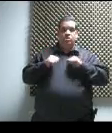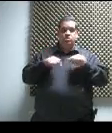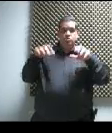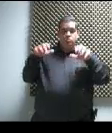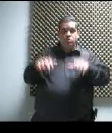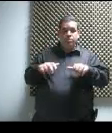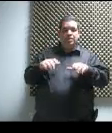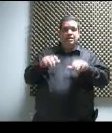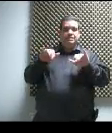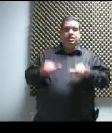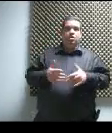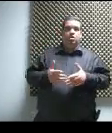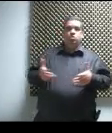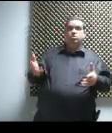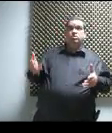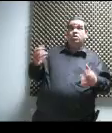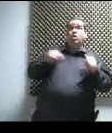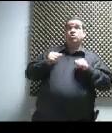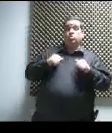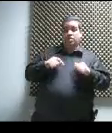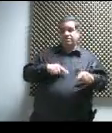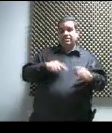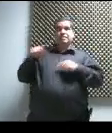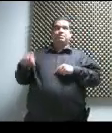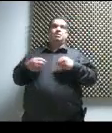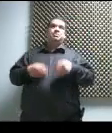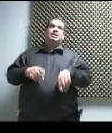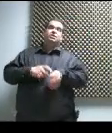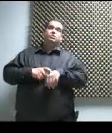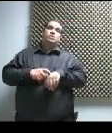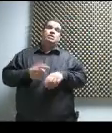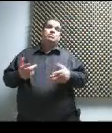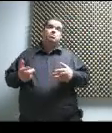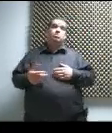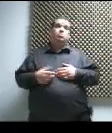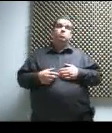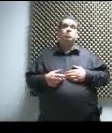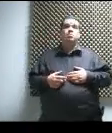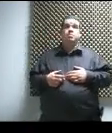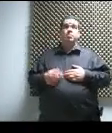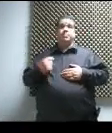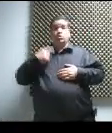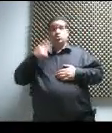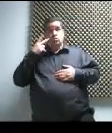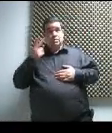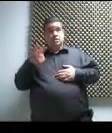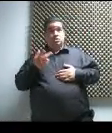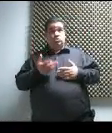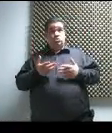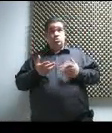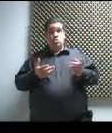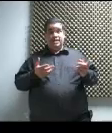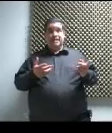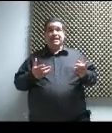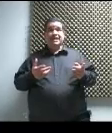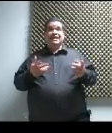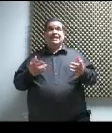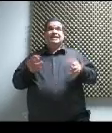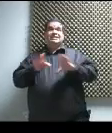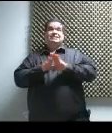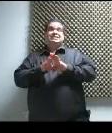llueve, se quedó la cosa. Y los actores que van de aquí para allá pierden su tiempo. Pero yo estoy viendo aquí en las notas que el